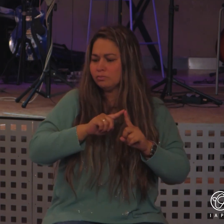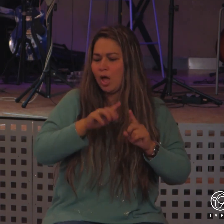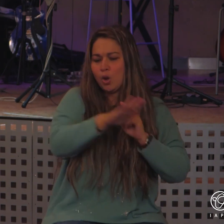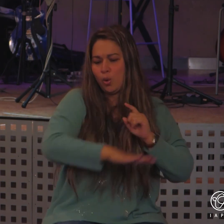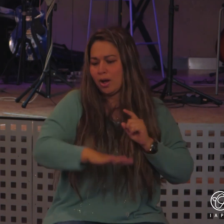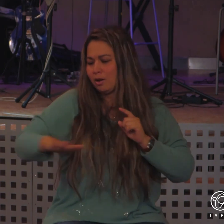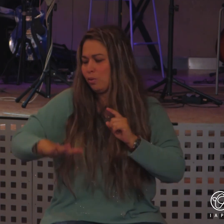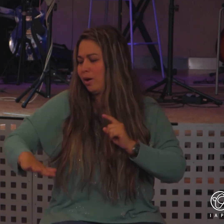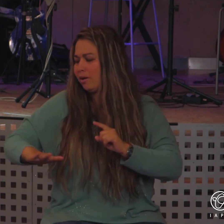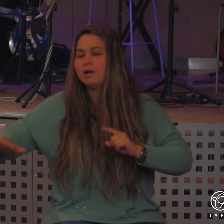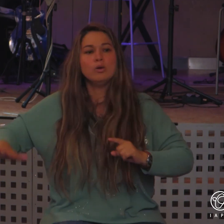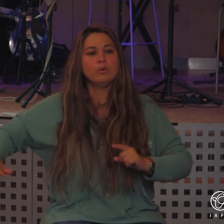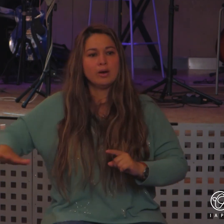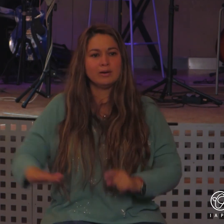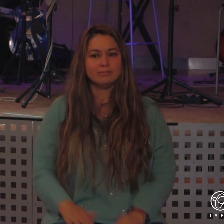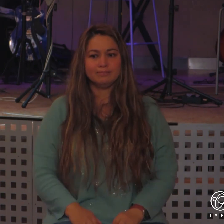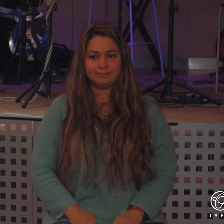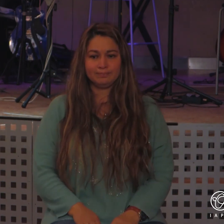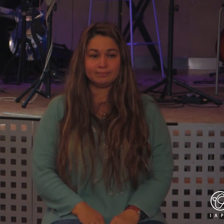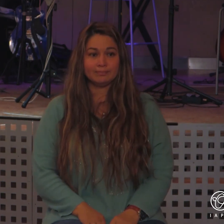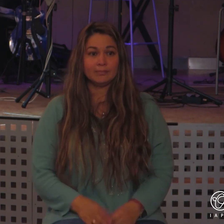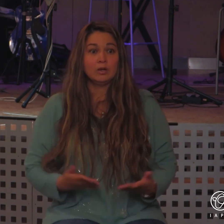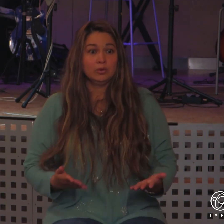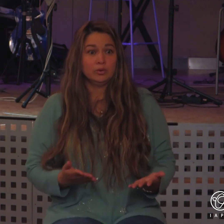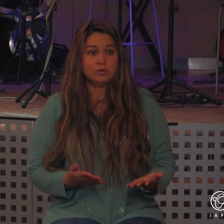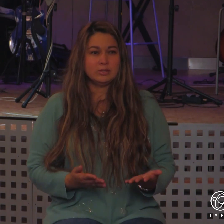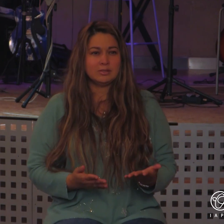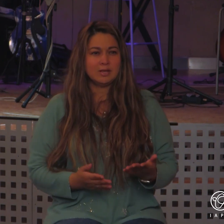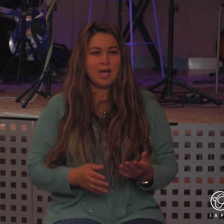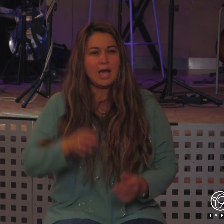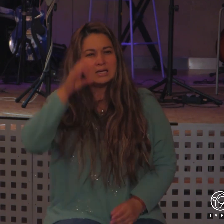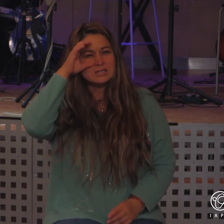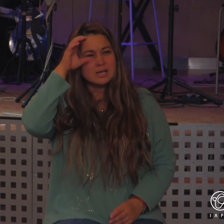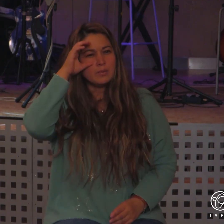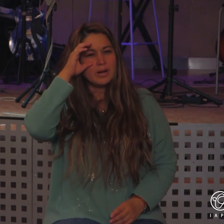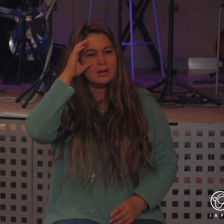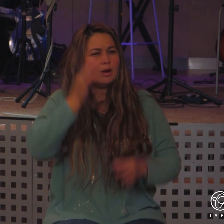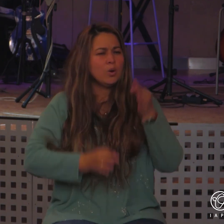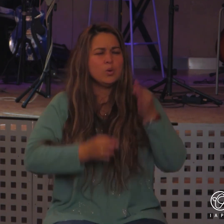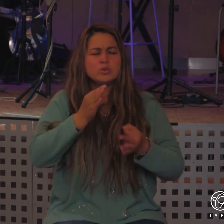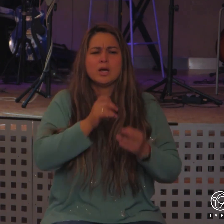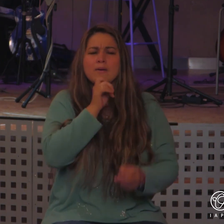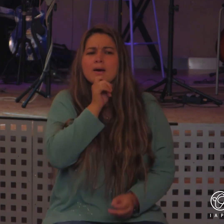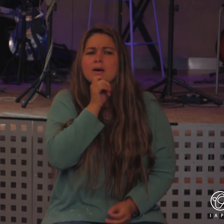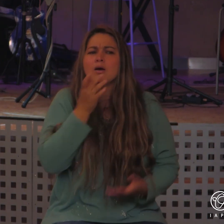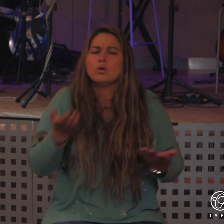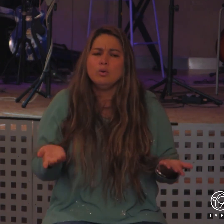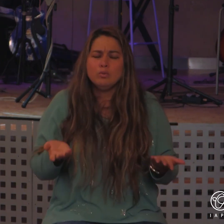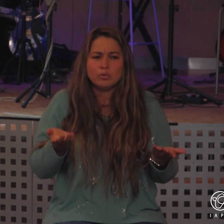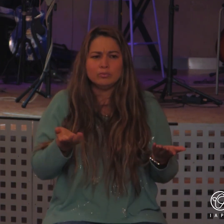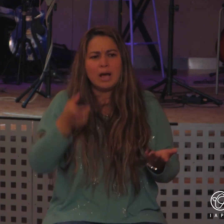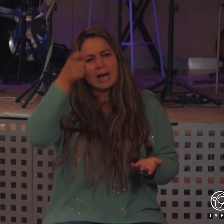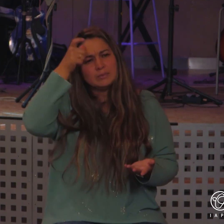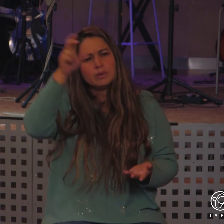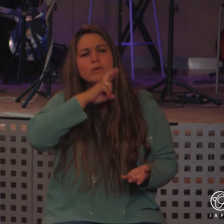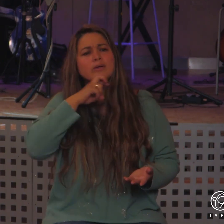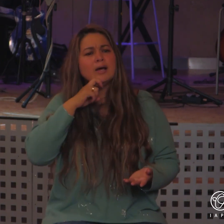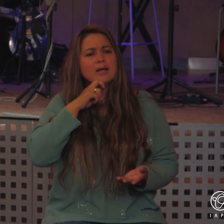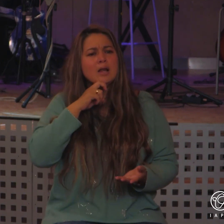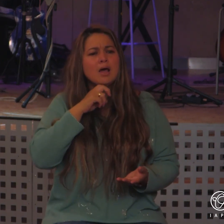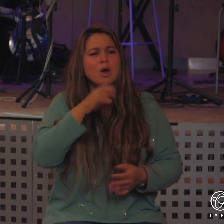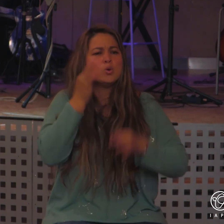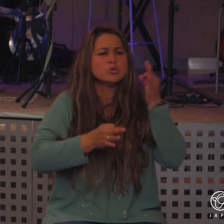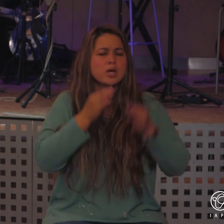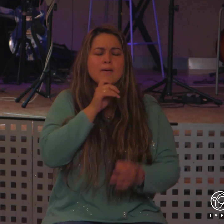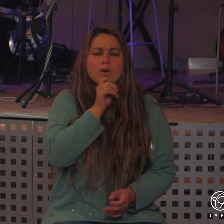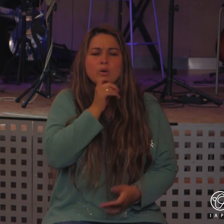Samuel a Israel? ¿Cómo gobernaba Samuel a Israel? ¿Sabéis qué puedo sacar yo de ahí? ¿Cómo lo juzgaba? Lo juzgaba